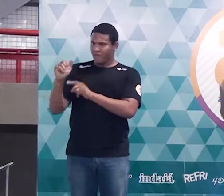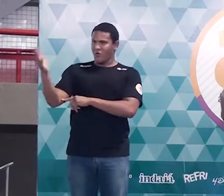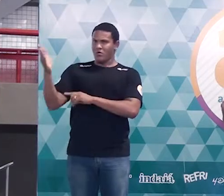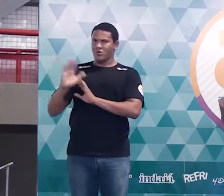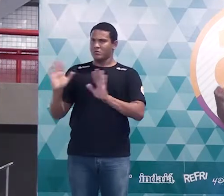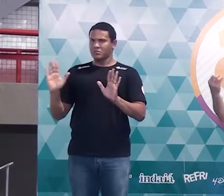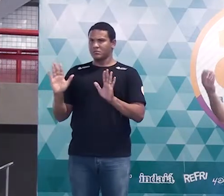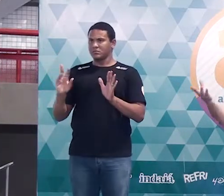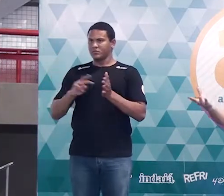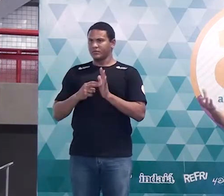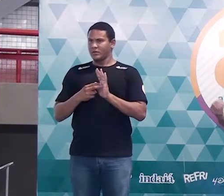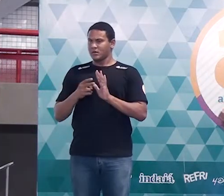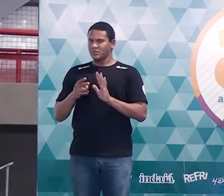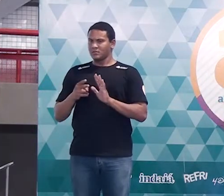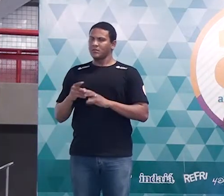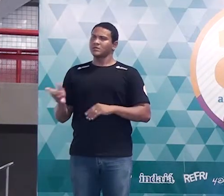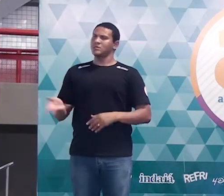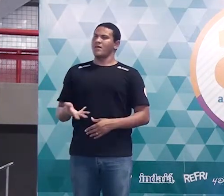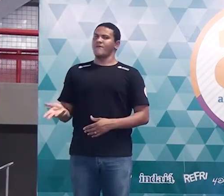Olha, sair fora.